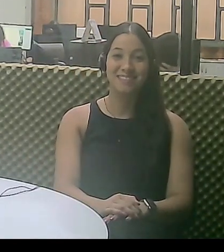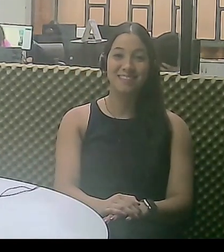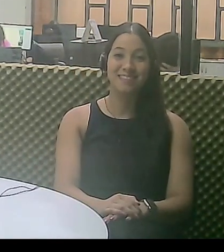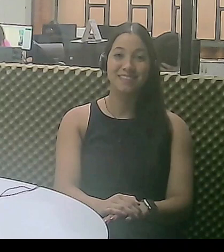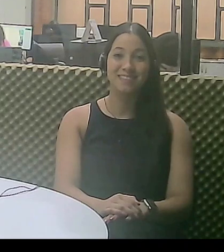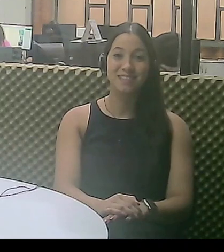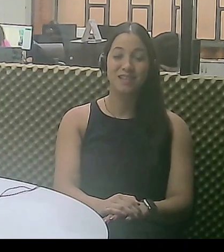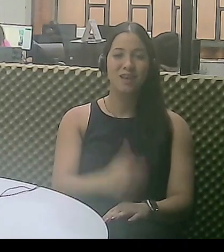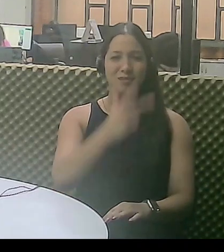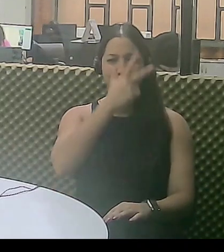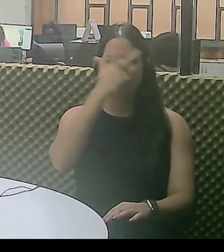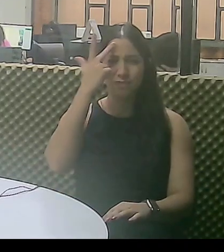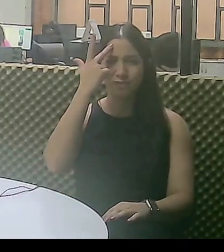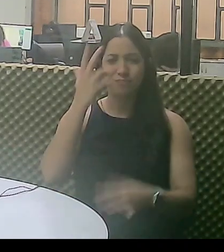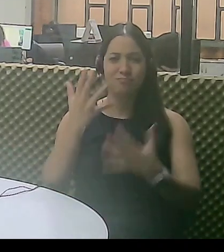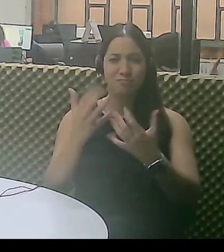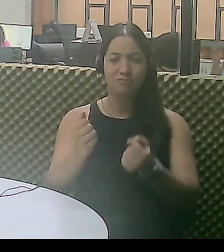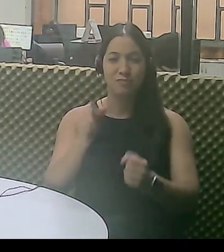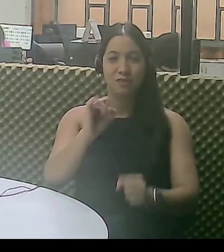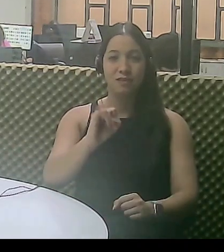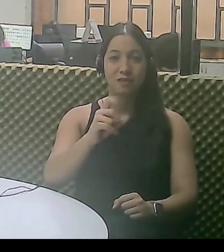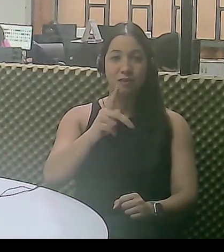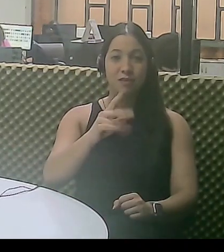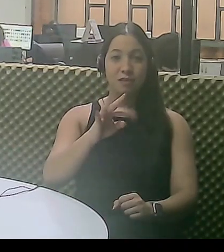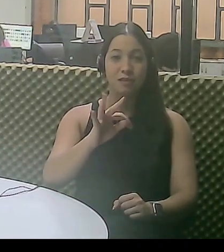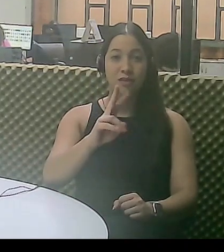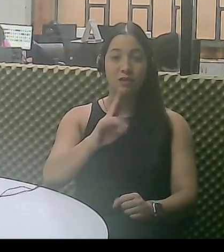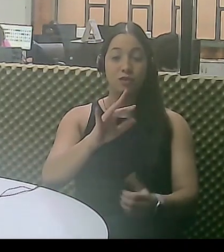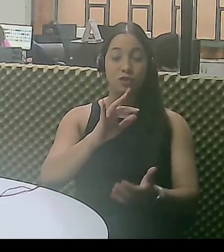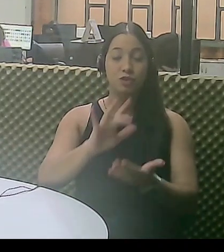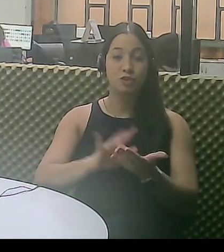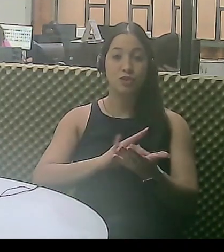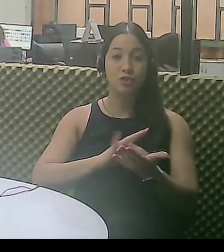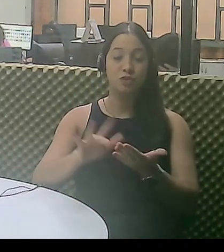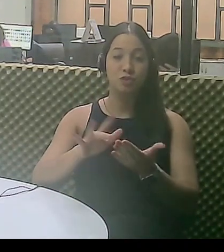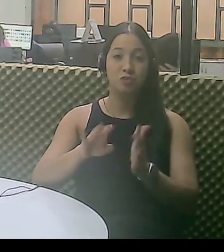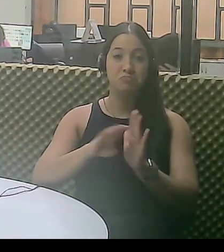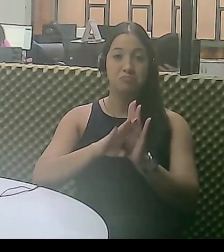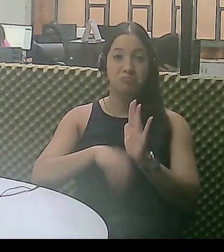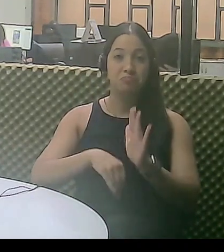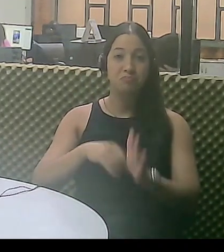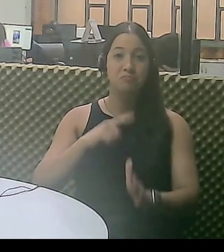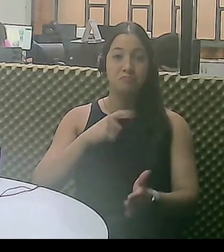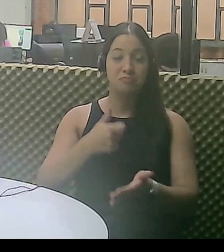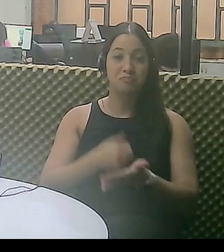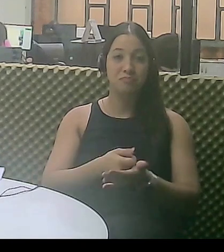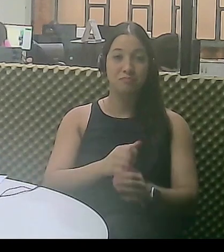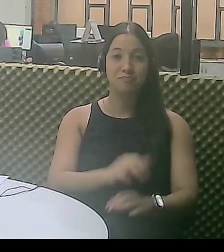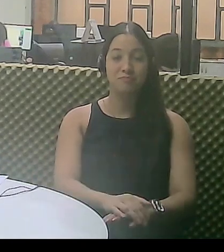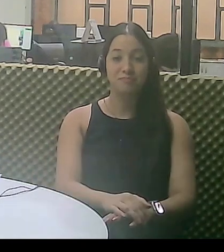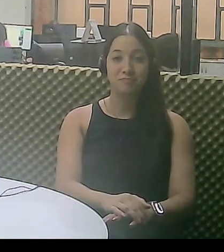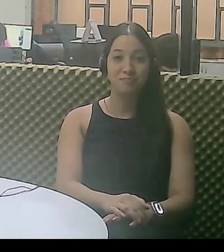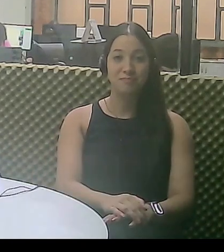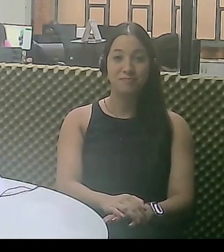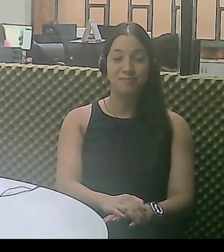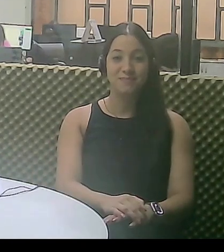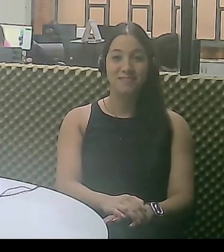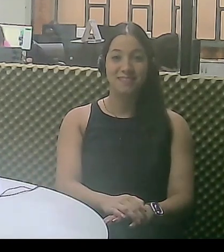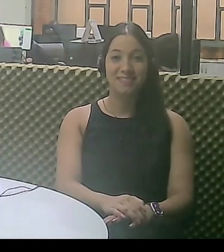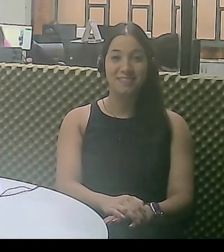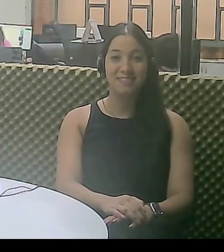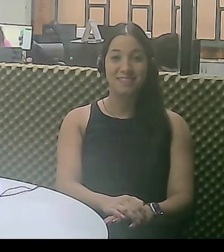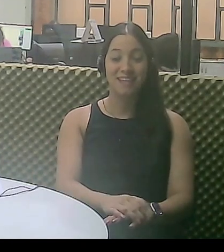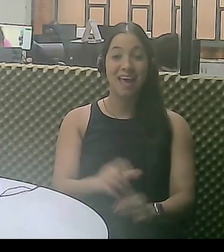O contribuinte que fizer adesão ao IPTU digital garante desconto no pagamento do tributo. E